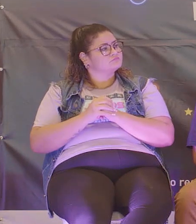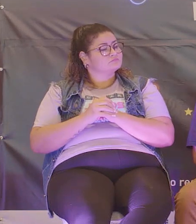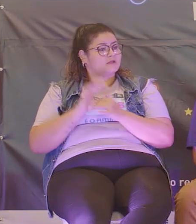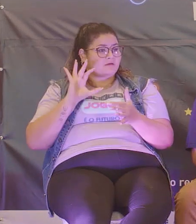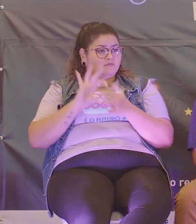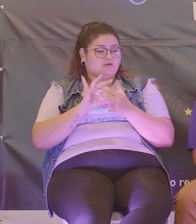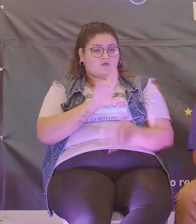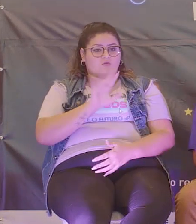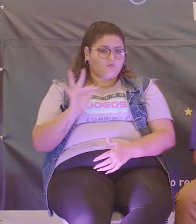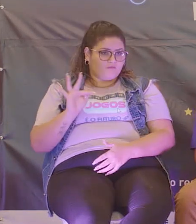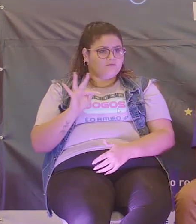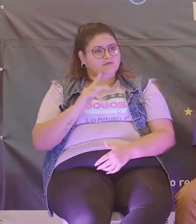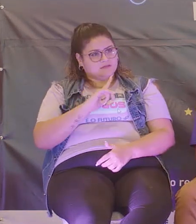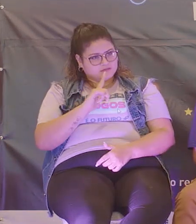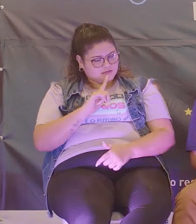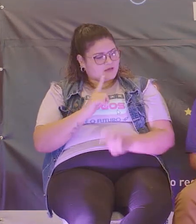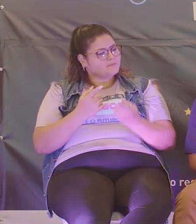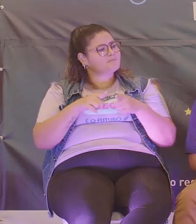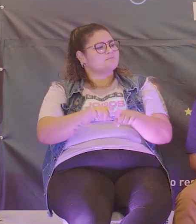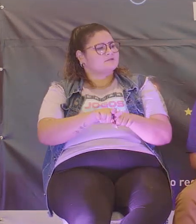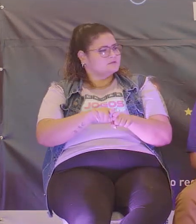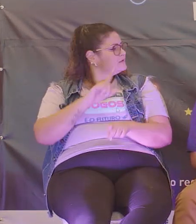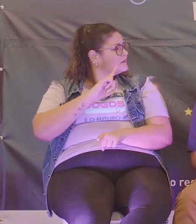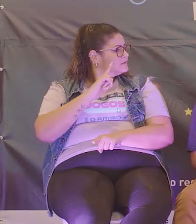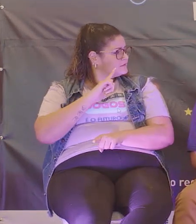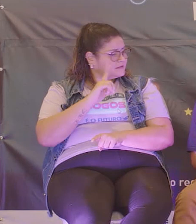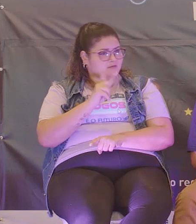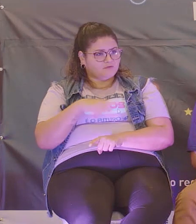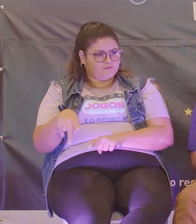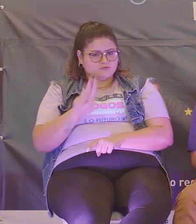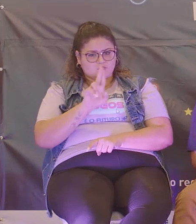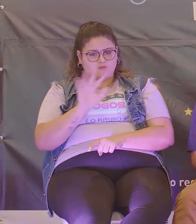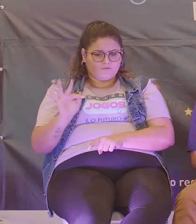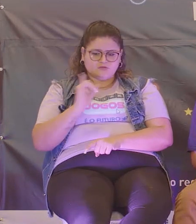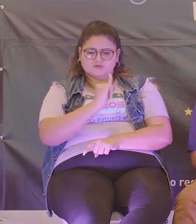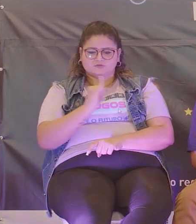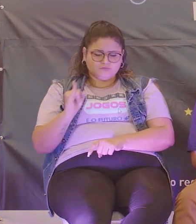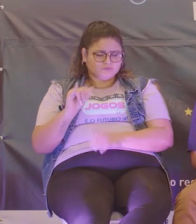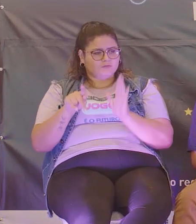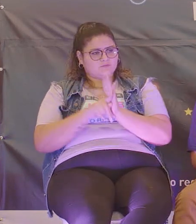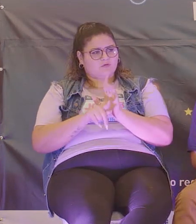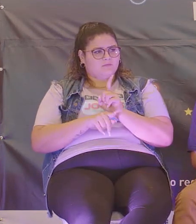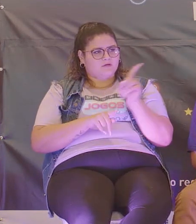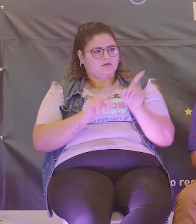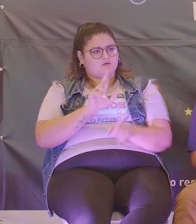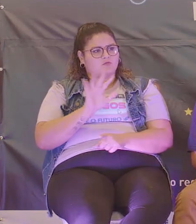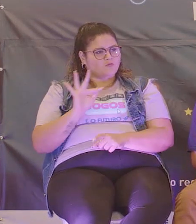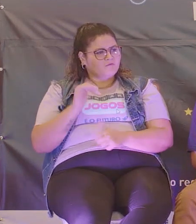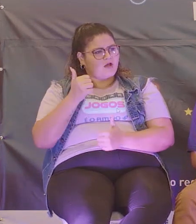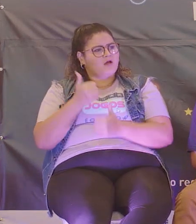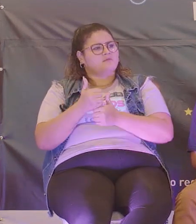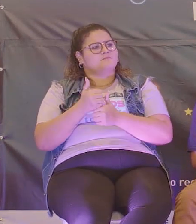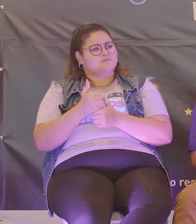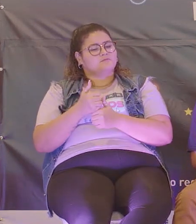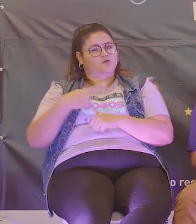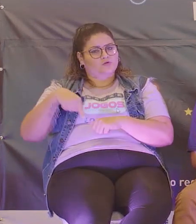né? A gente tem um link com eles, onde professores da UF, instrutores da UF, vão até nosso projeto lá, cara, e